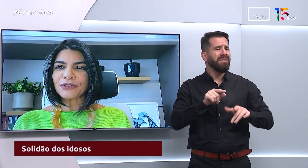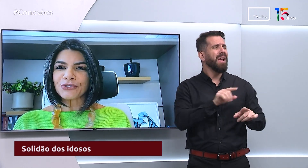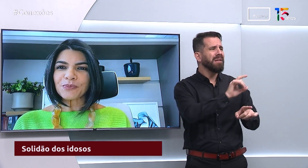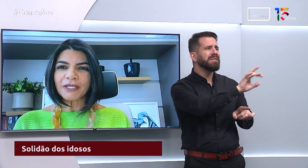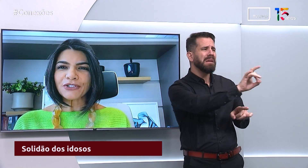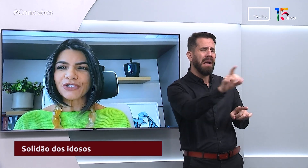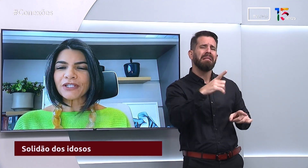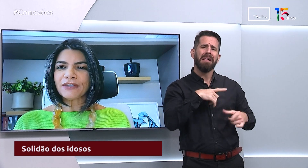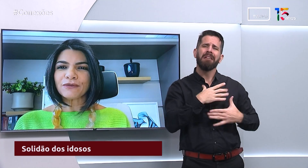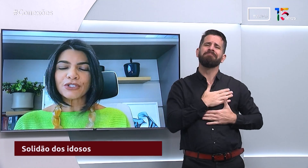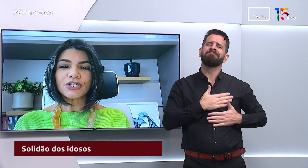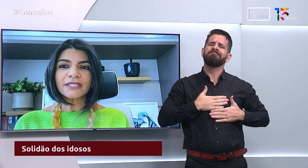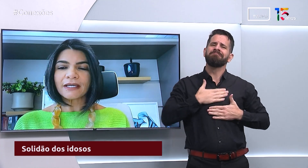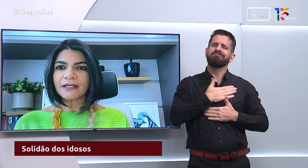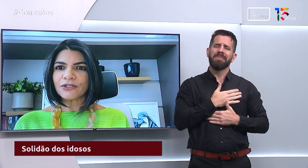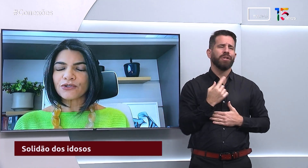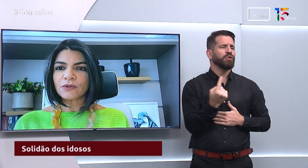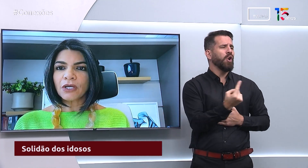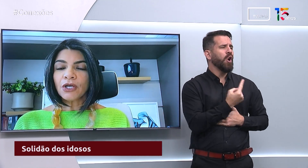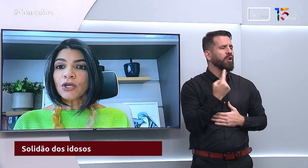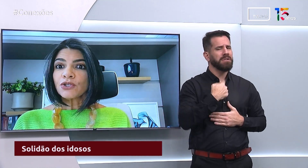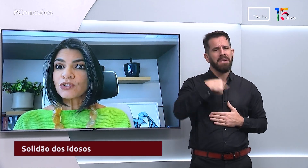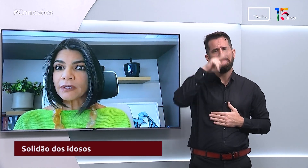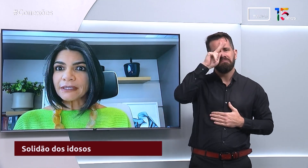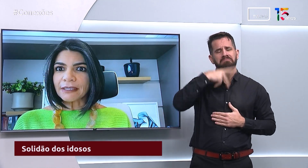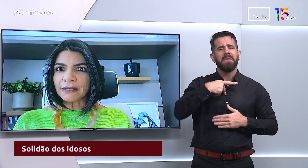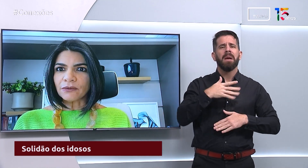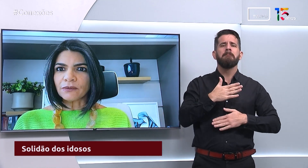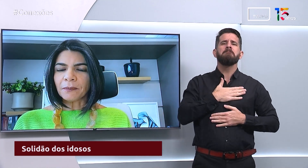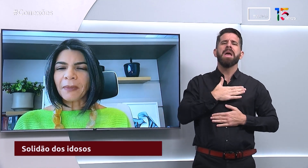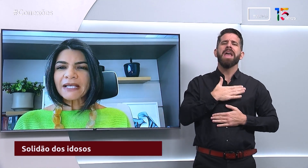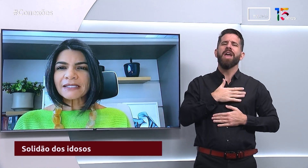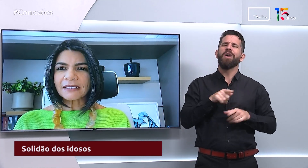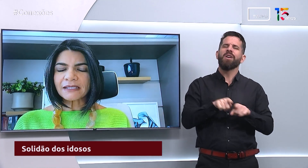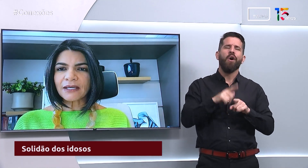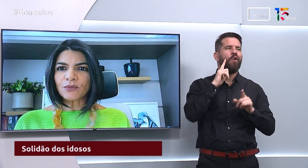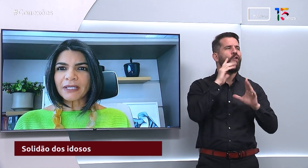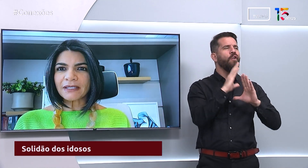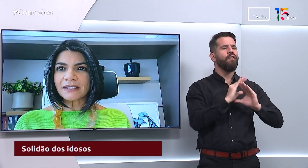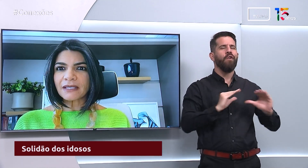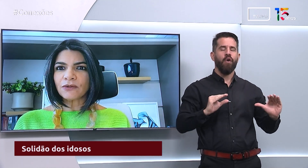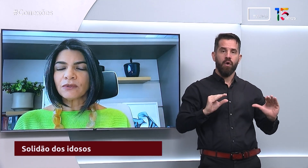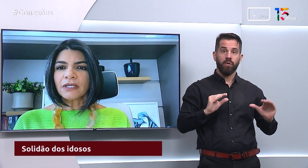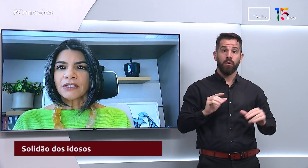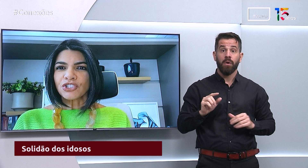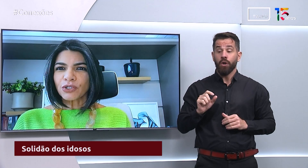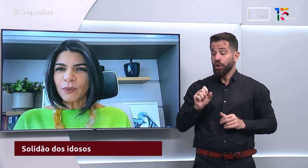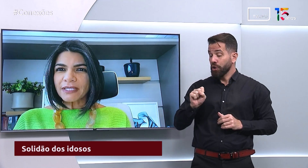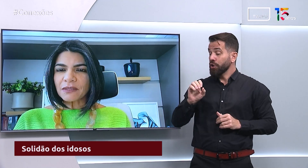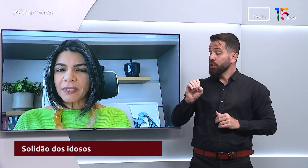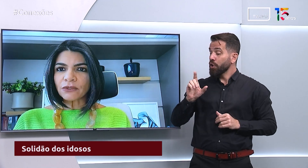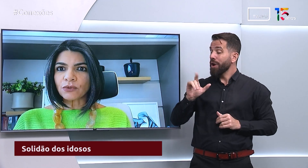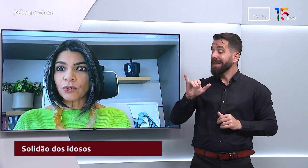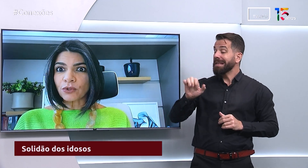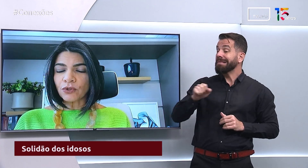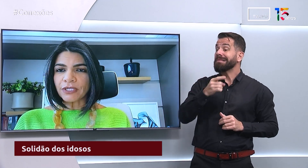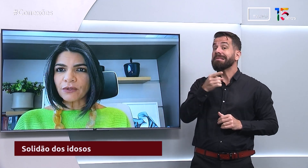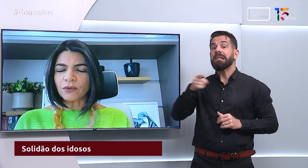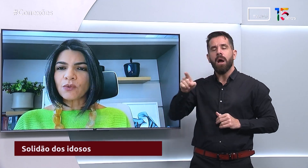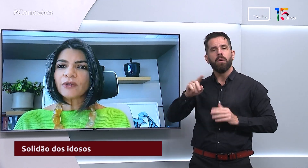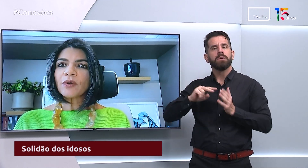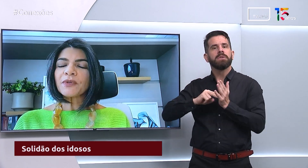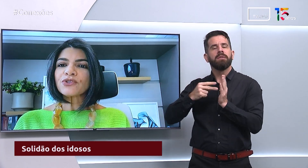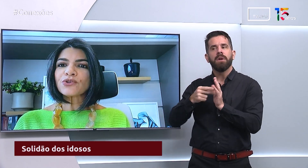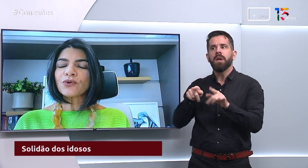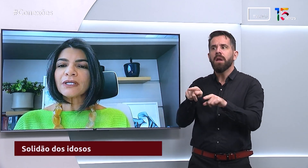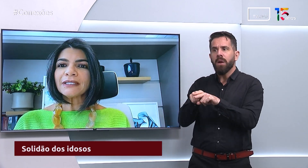mais introspectivo, de descanso. Solidão passa a ser uma questão de adoecimento crônico